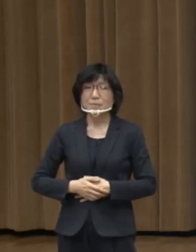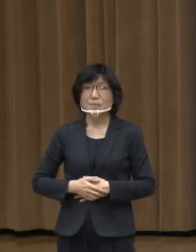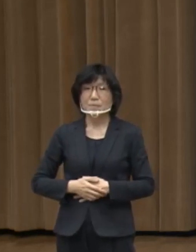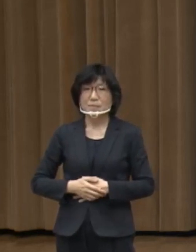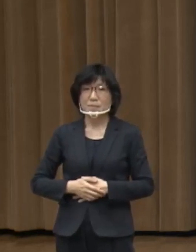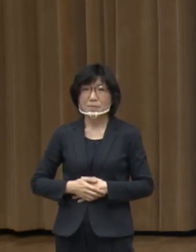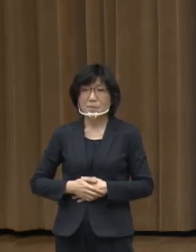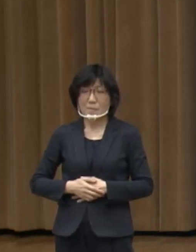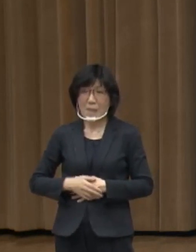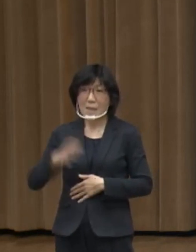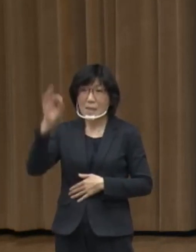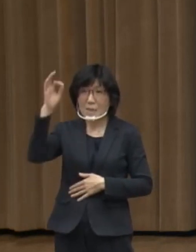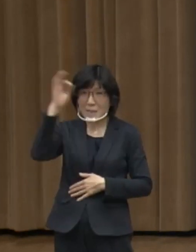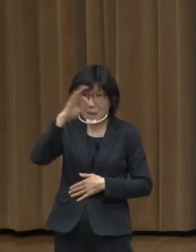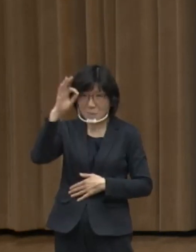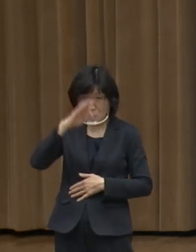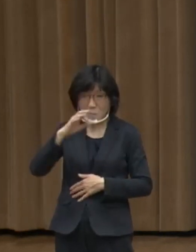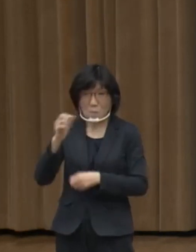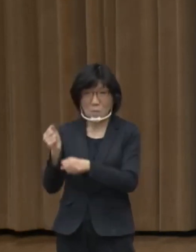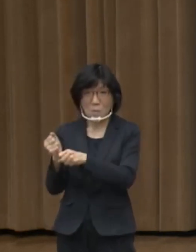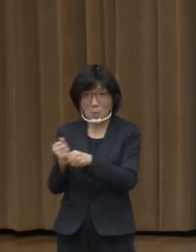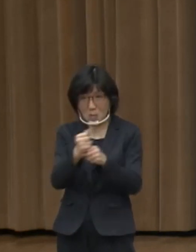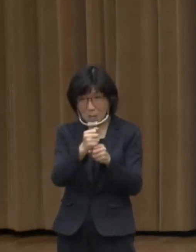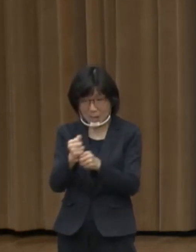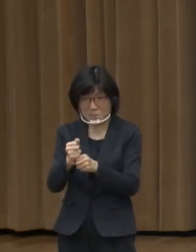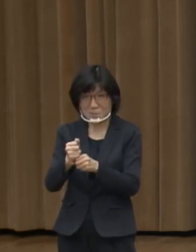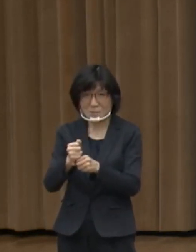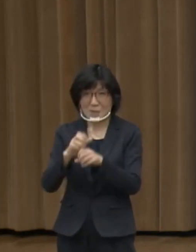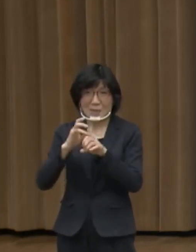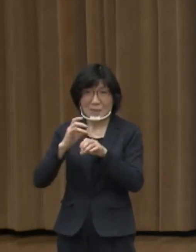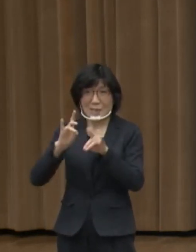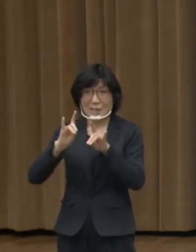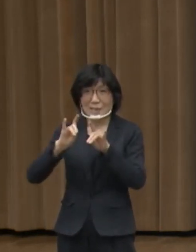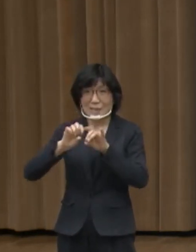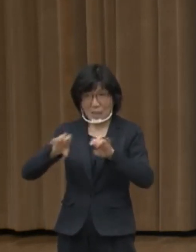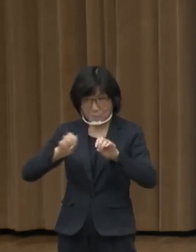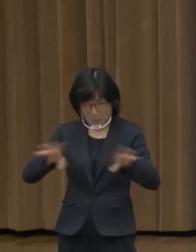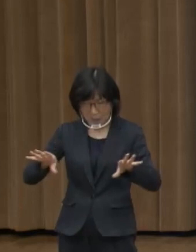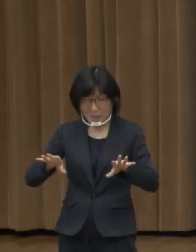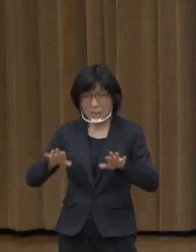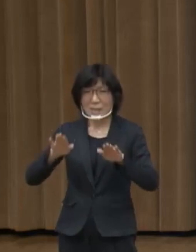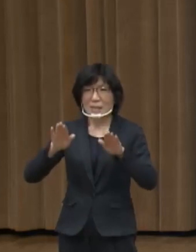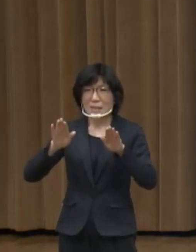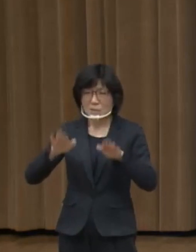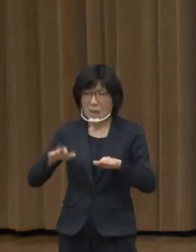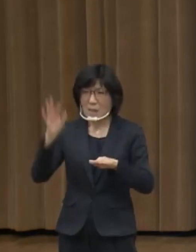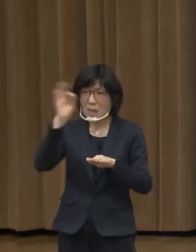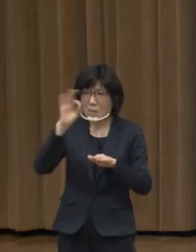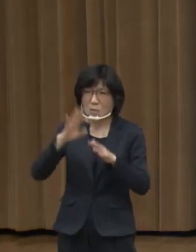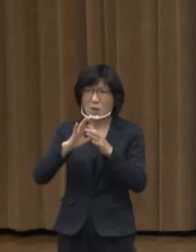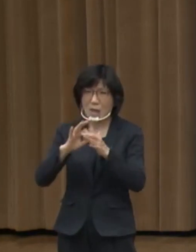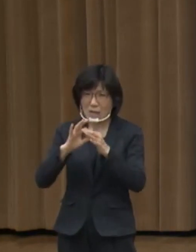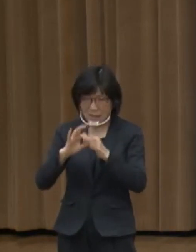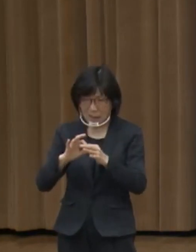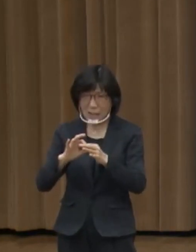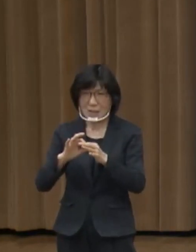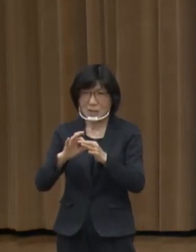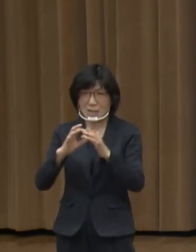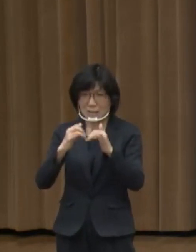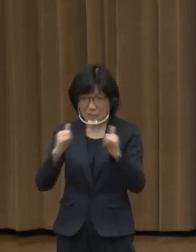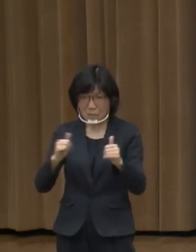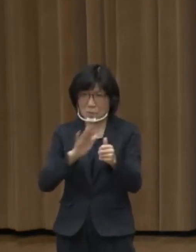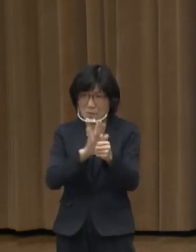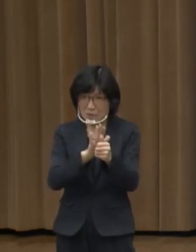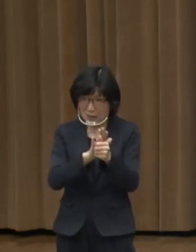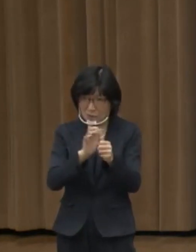に、観光応援キャンペーンの開始であります。コロナ禍で疲弊した観光関連事業者の支援と、